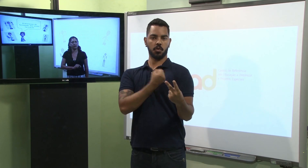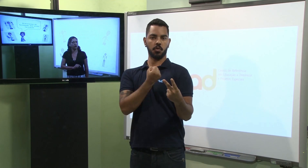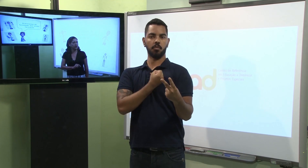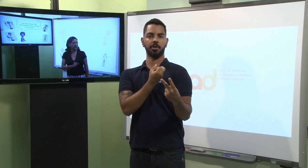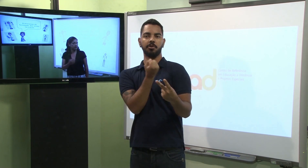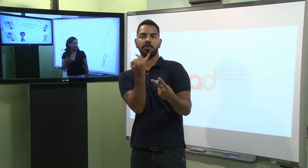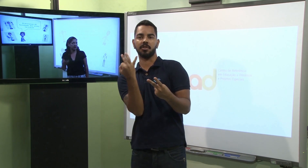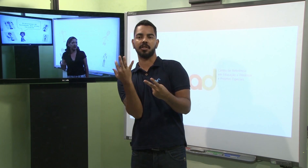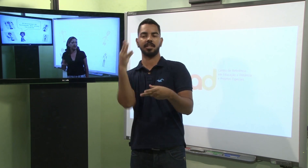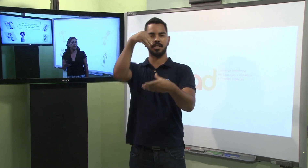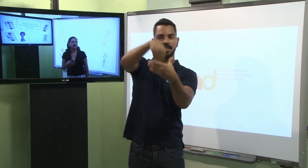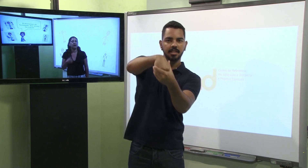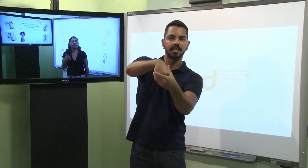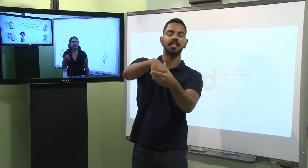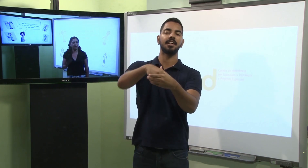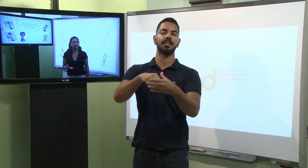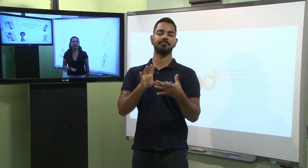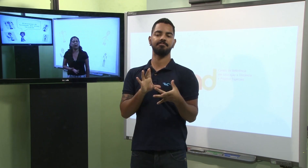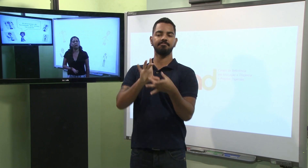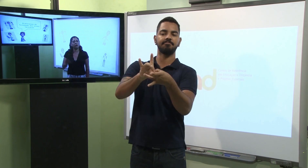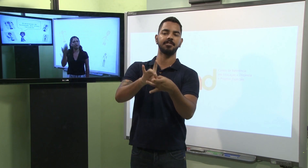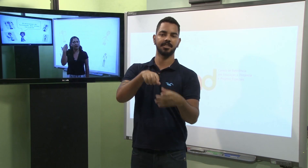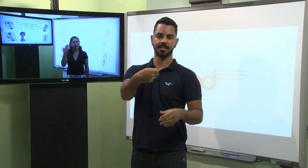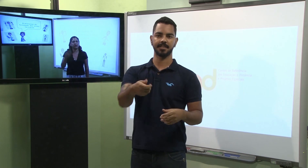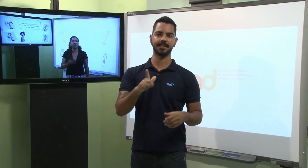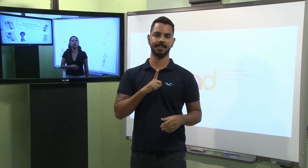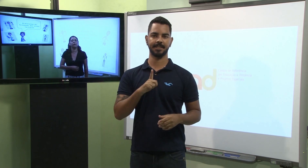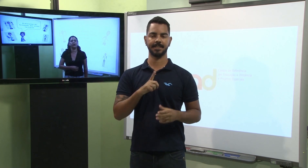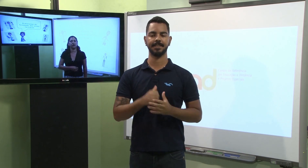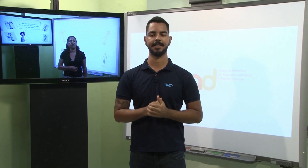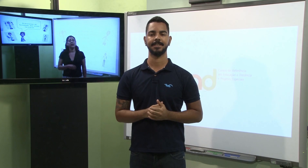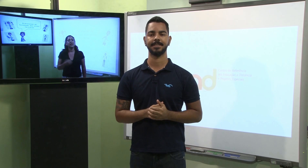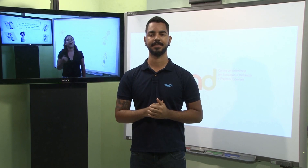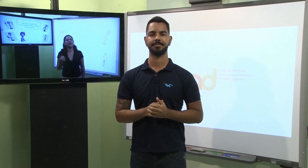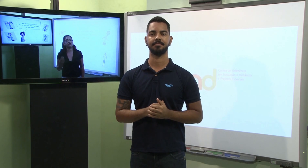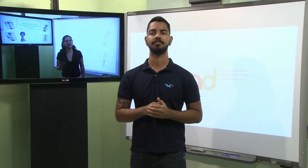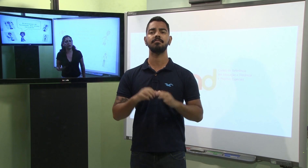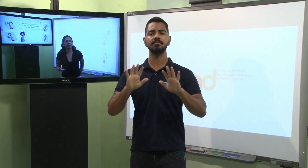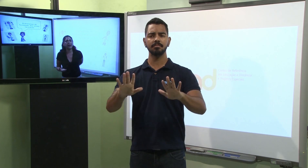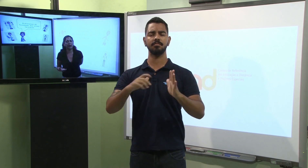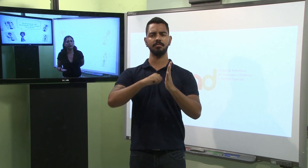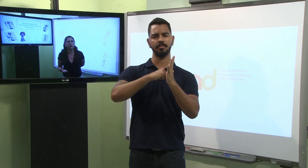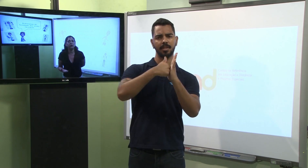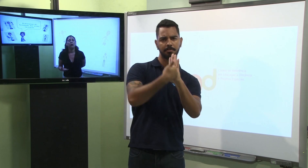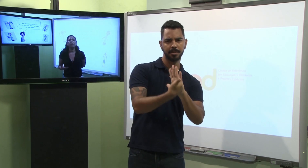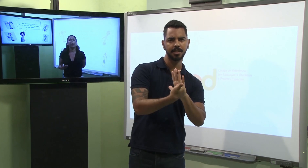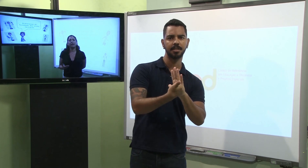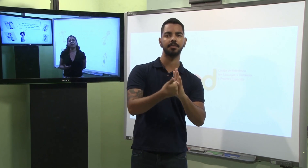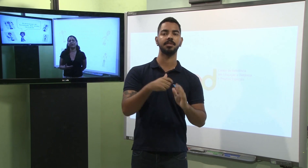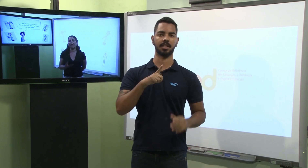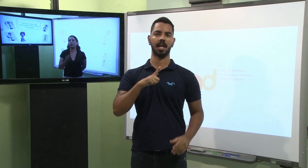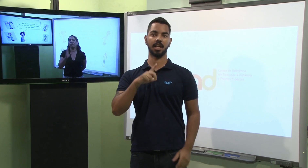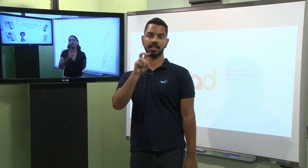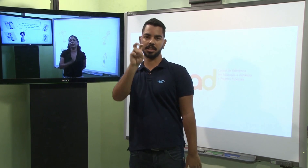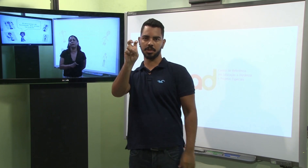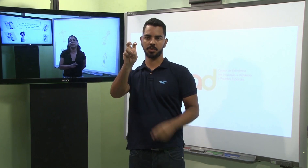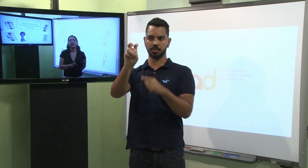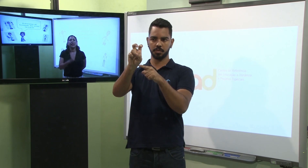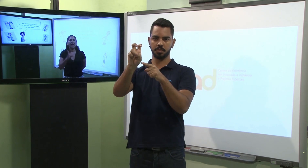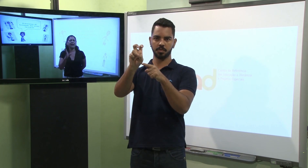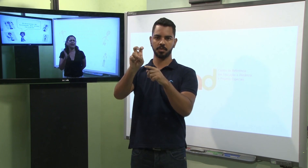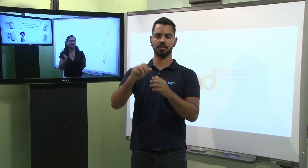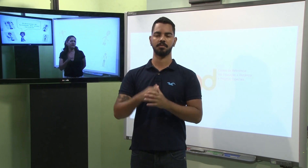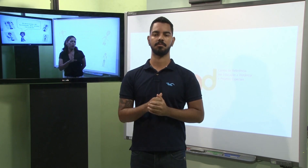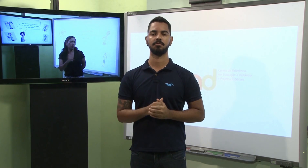de configuração de unidades discretas, que são os parâmetros, como falamos anteriormente. E esses 5 parâmetros podem expressar